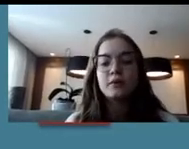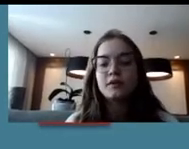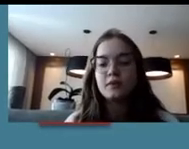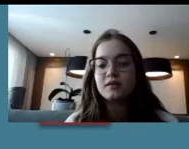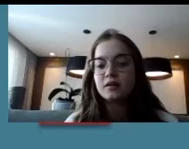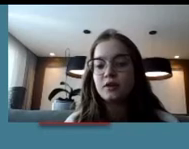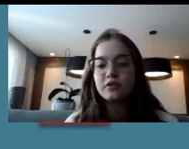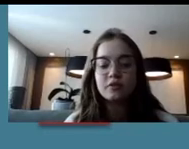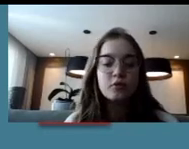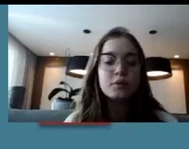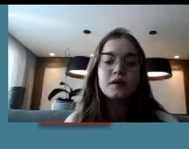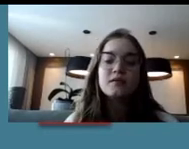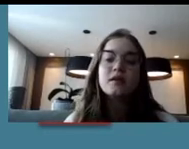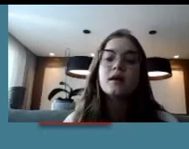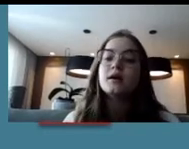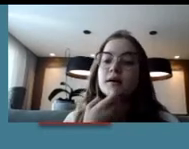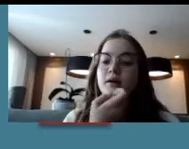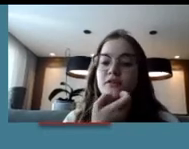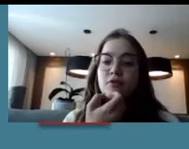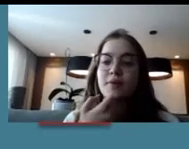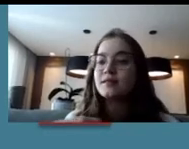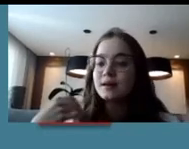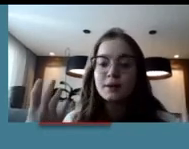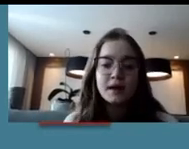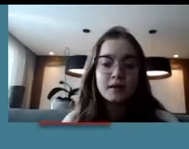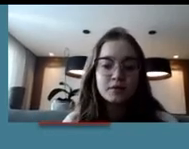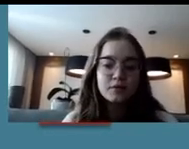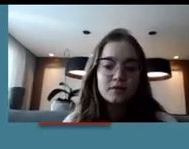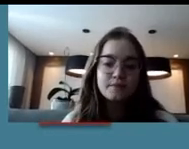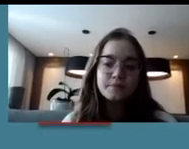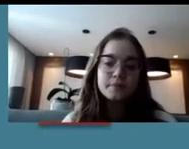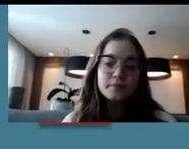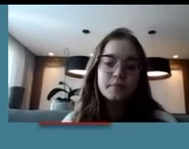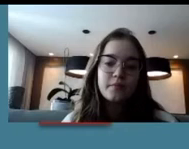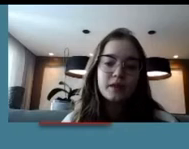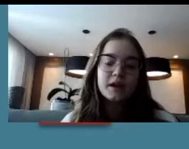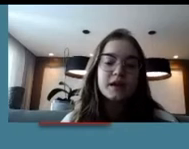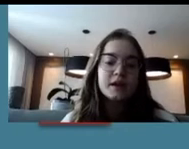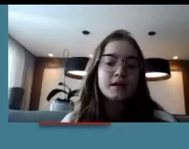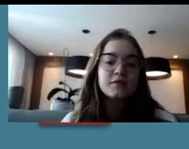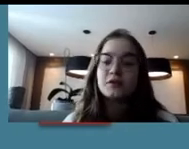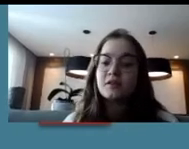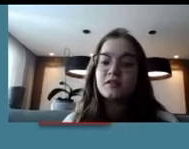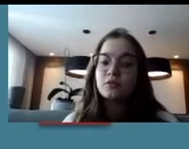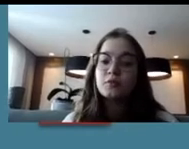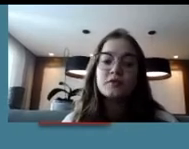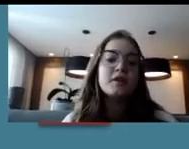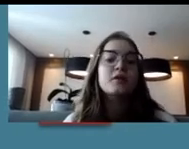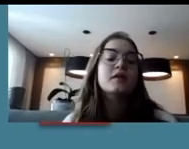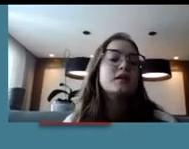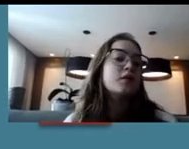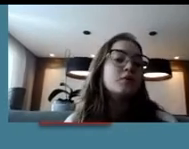a forma de administrar as políticas públicas, investindo mais em treinamentos e na valorização